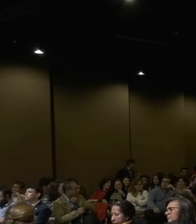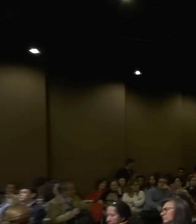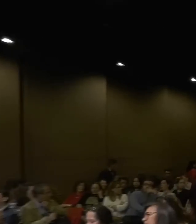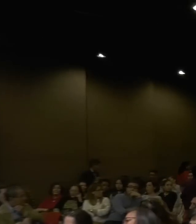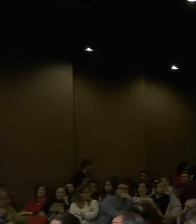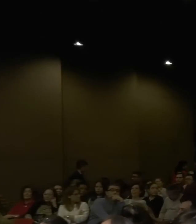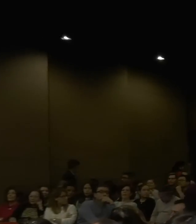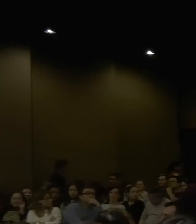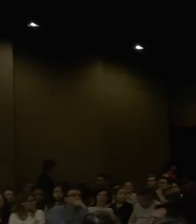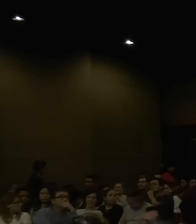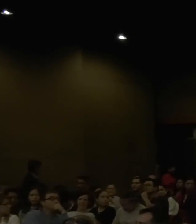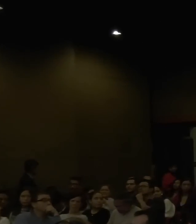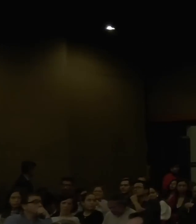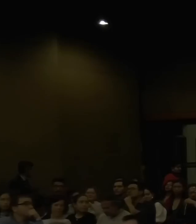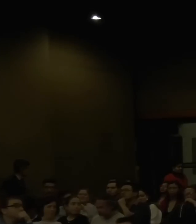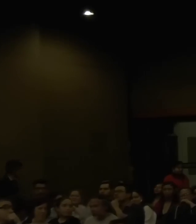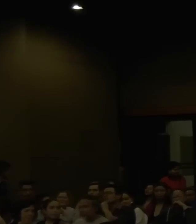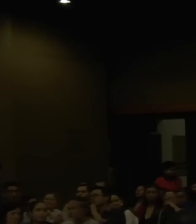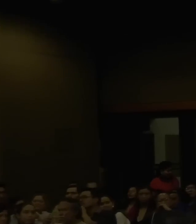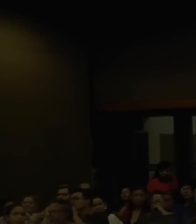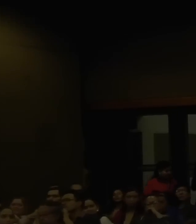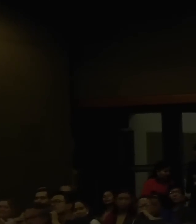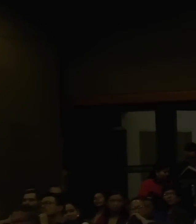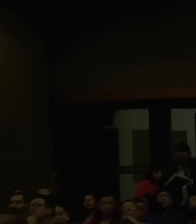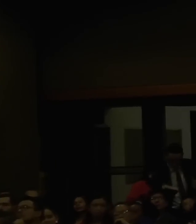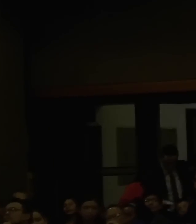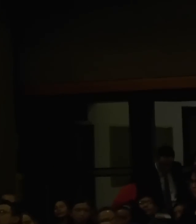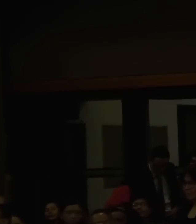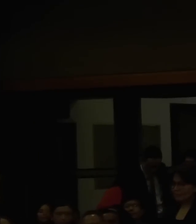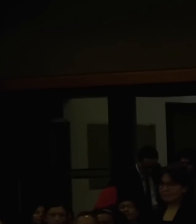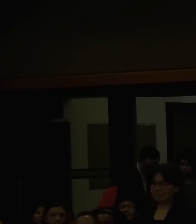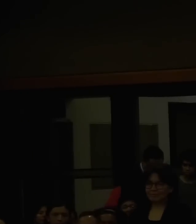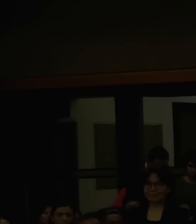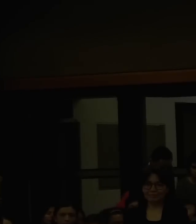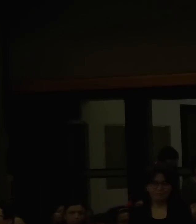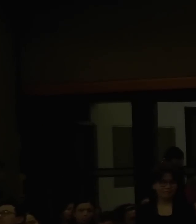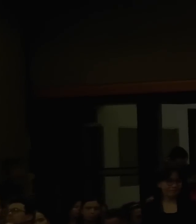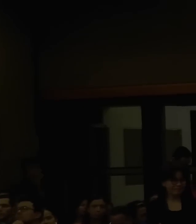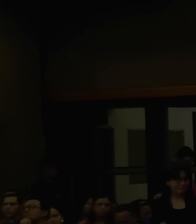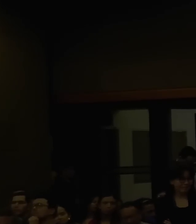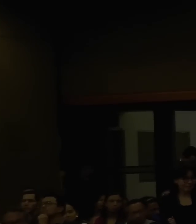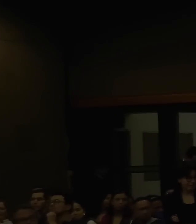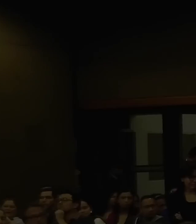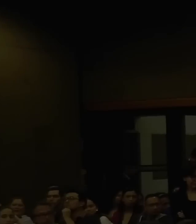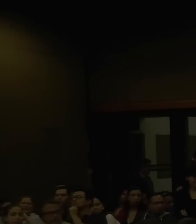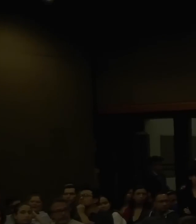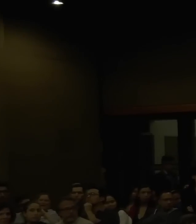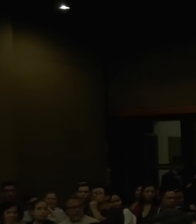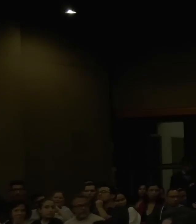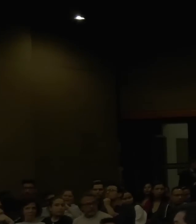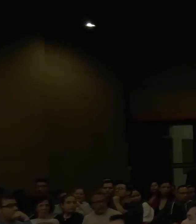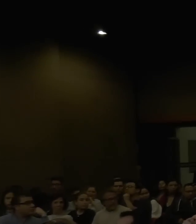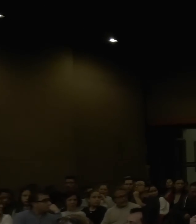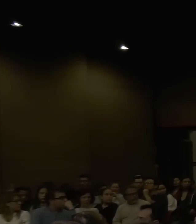Y los compositores, algunos decidieron poner su nombre o incluir su nombre en sus composiciones en adelante. he escuchado que en las